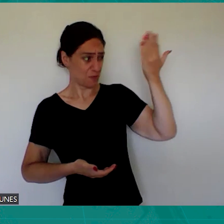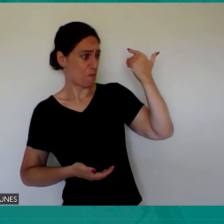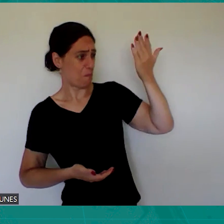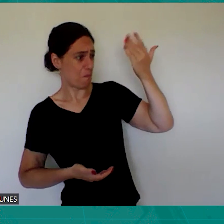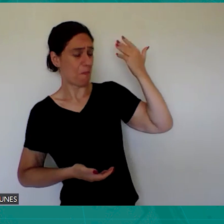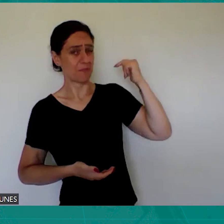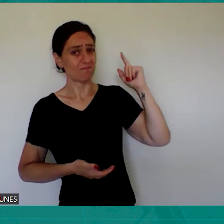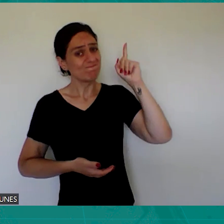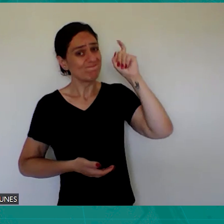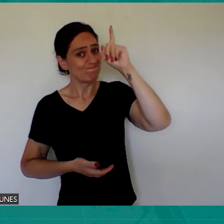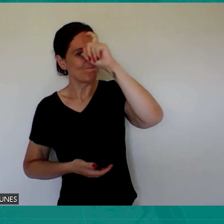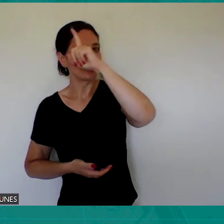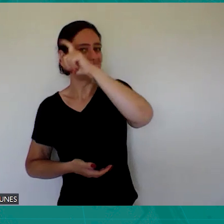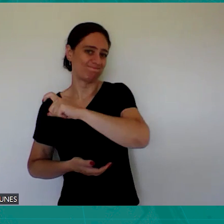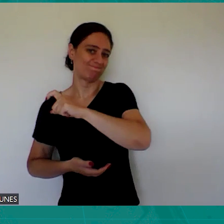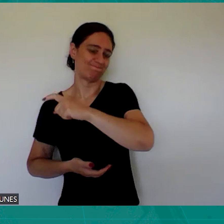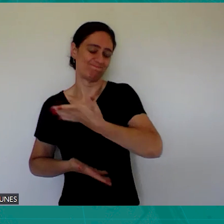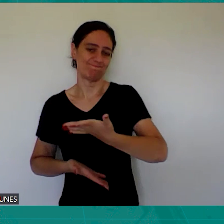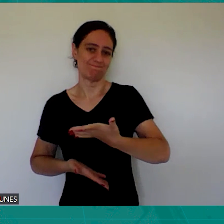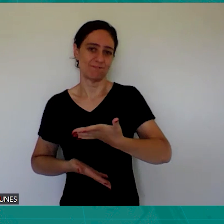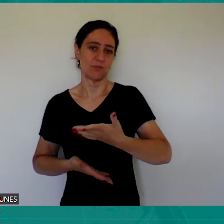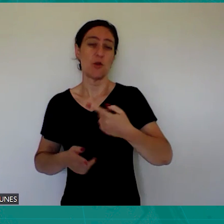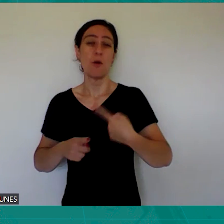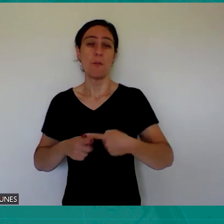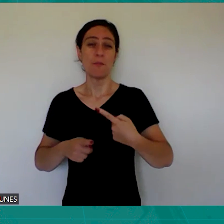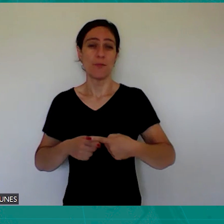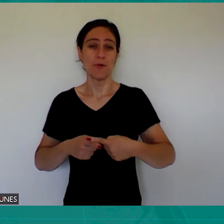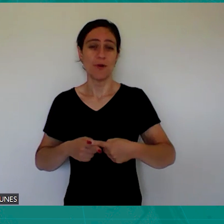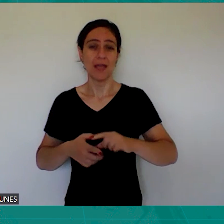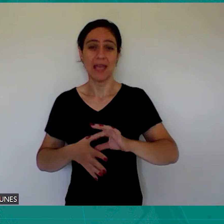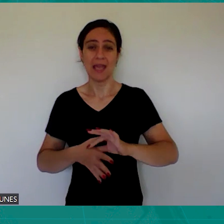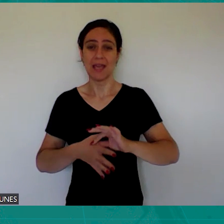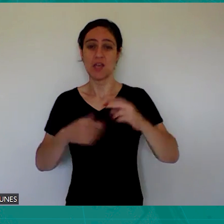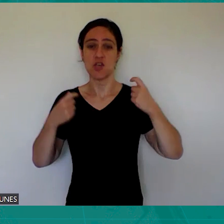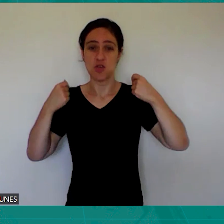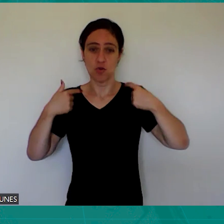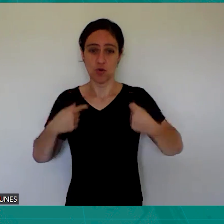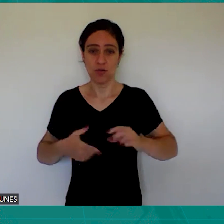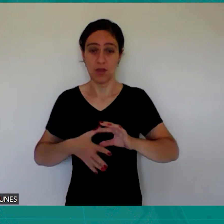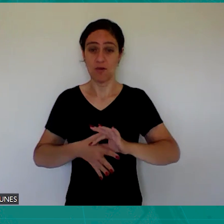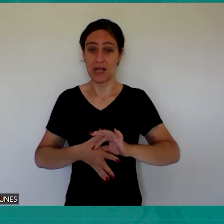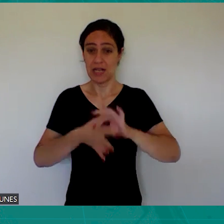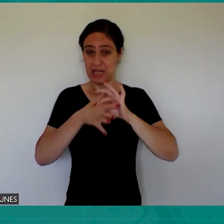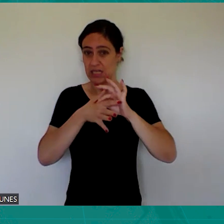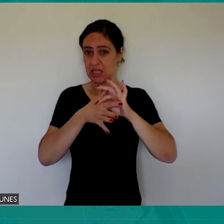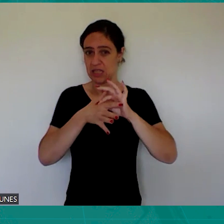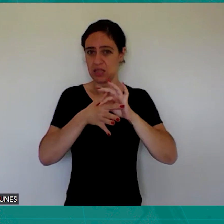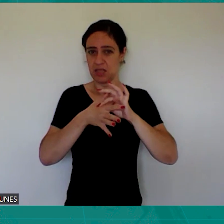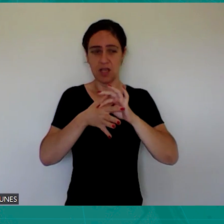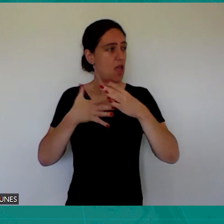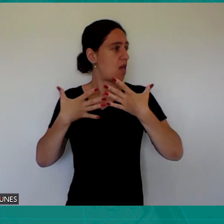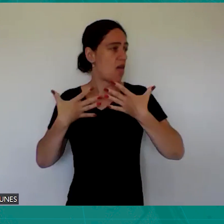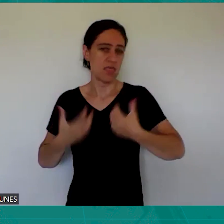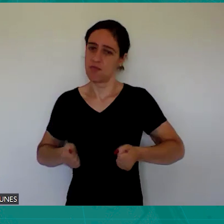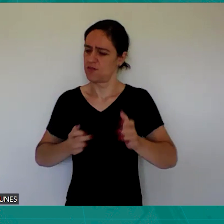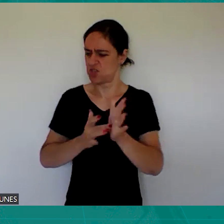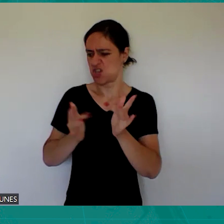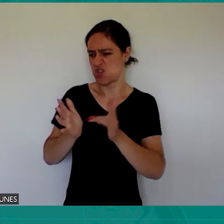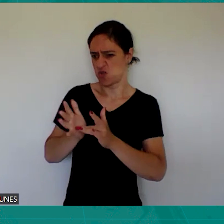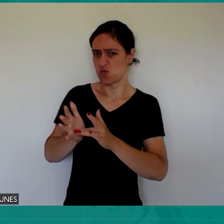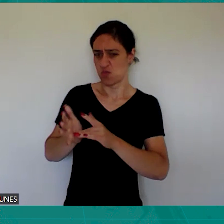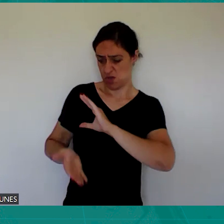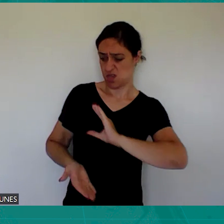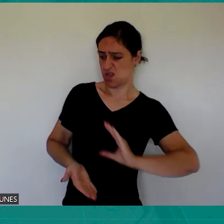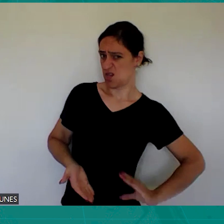terra. Os líderes judeus não o reconheciam como Cristo, como Messias, e,